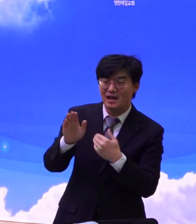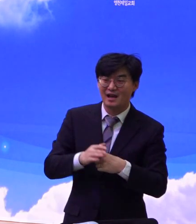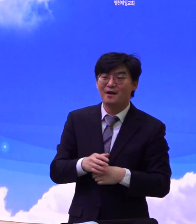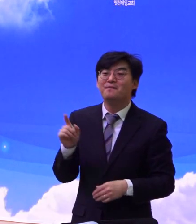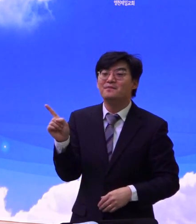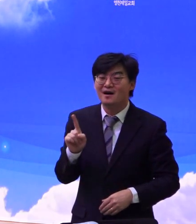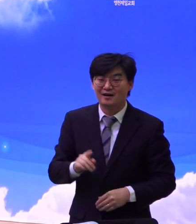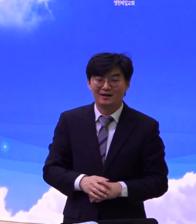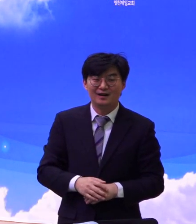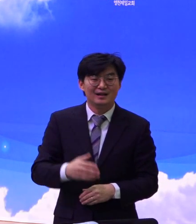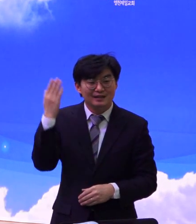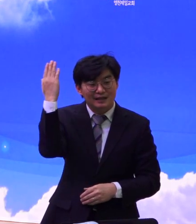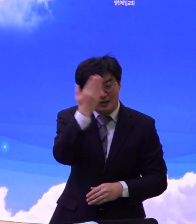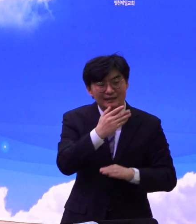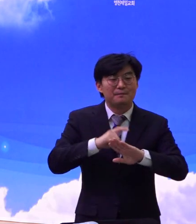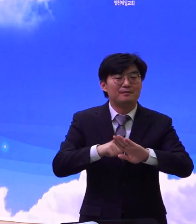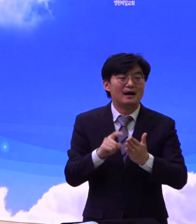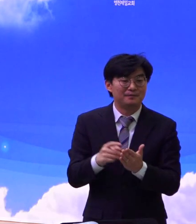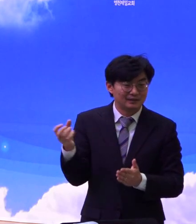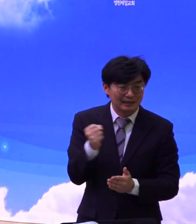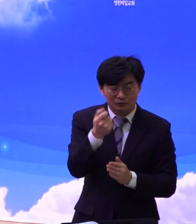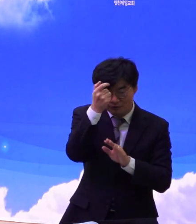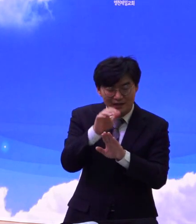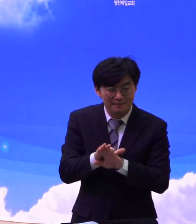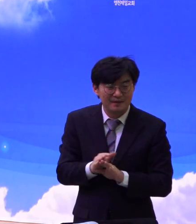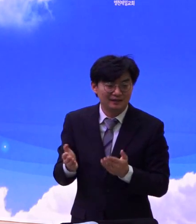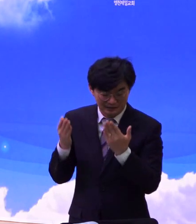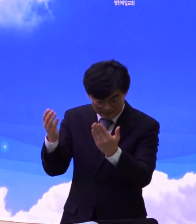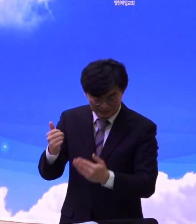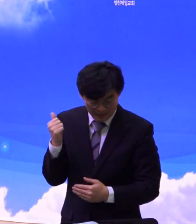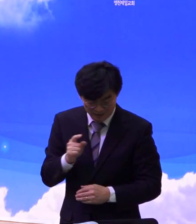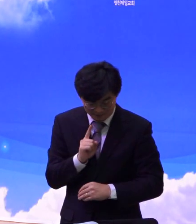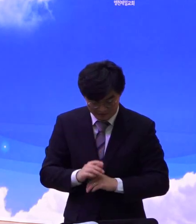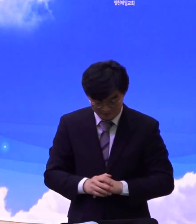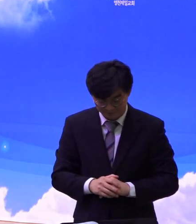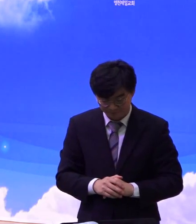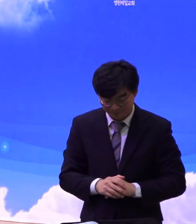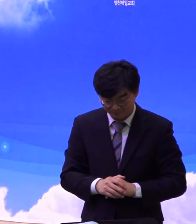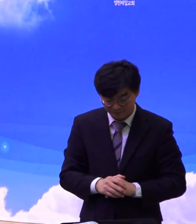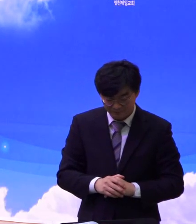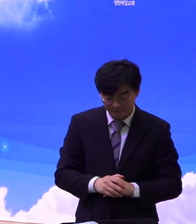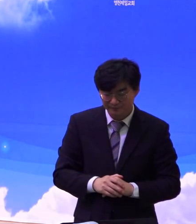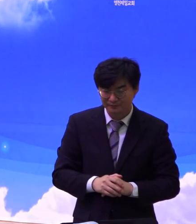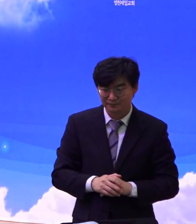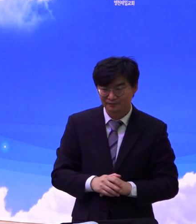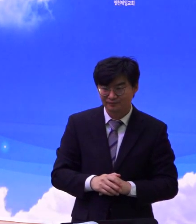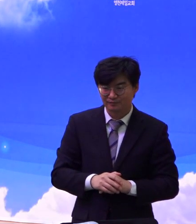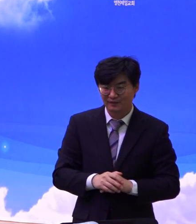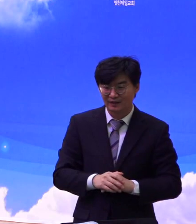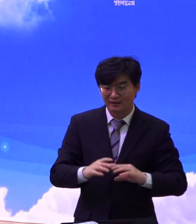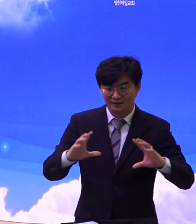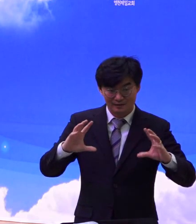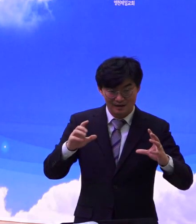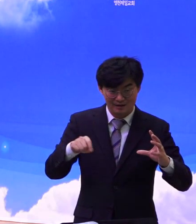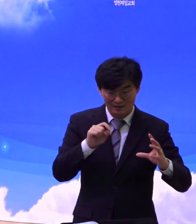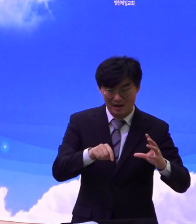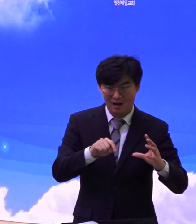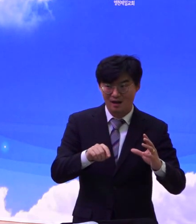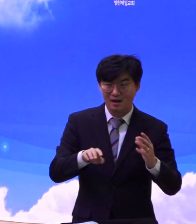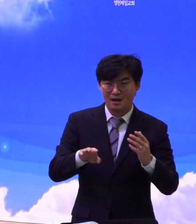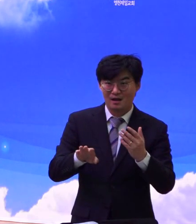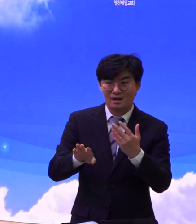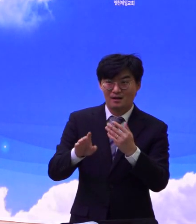예배자로 세워졌고, 그리고 오늘 본문의 후반부 읽은 부분에 보시면 그 유다가 강대국 아수르의